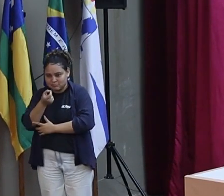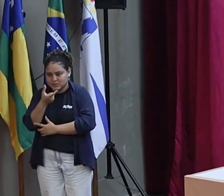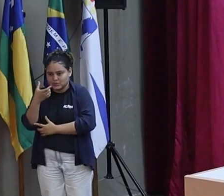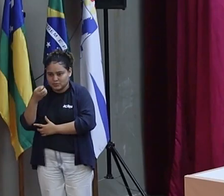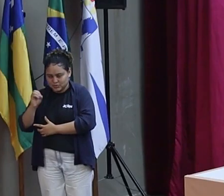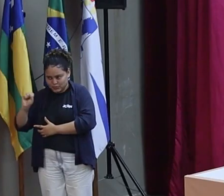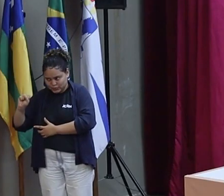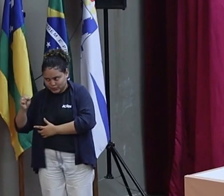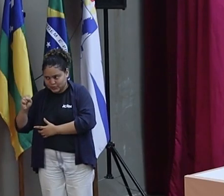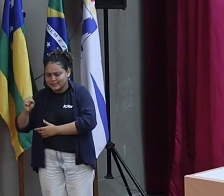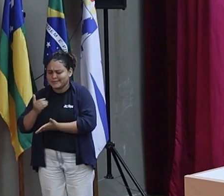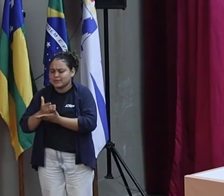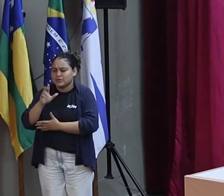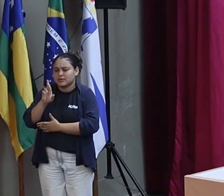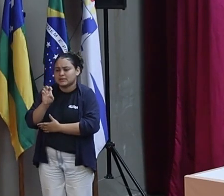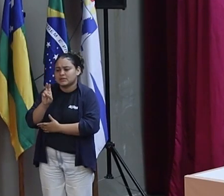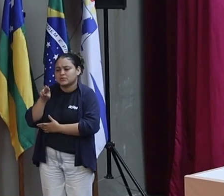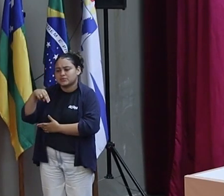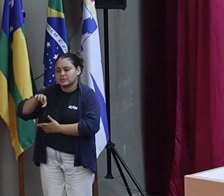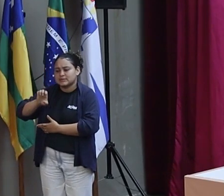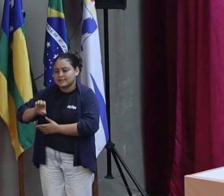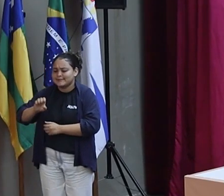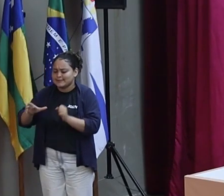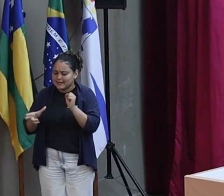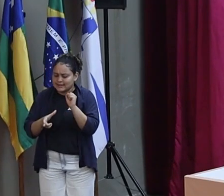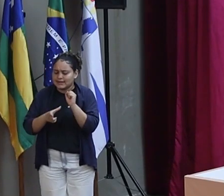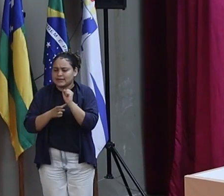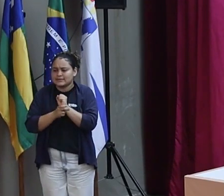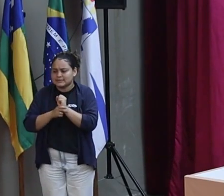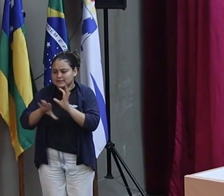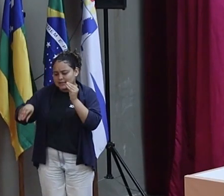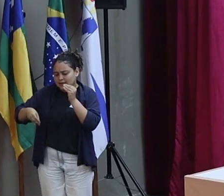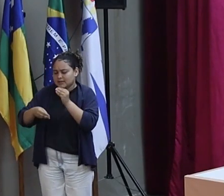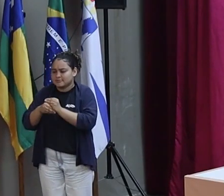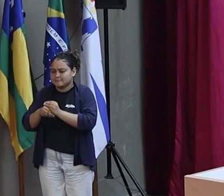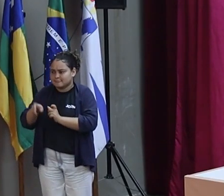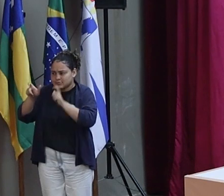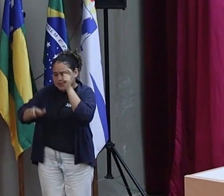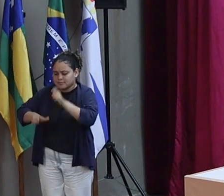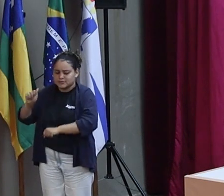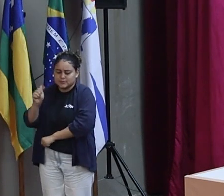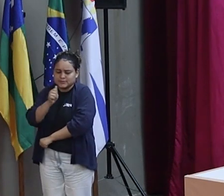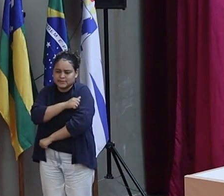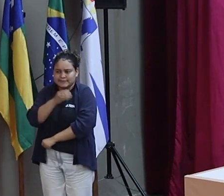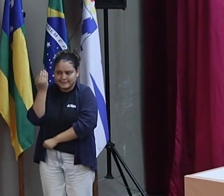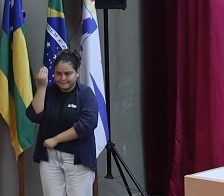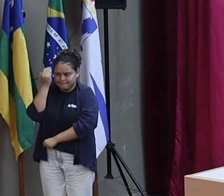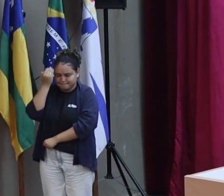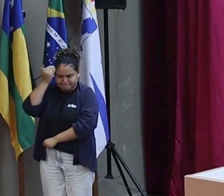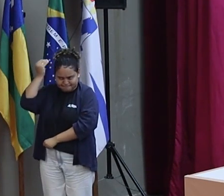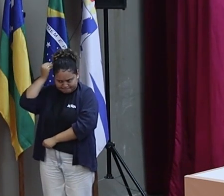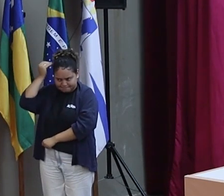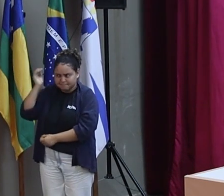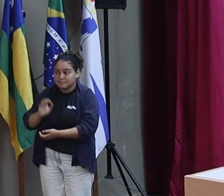garantiu a interiorização da educação universitária. E eu trago comigo um pensamento que talvez essas mudanças de paisagens